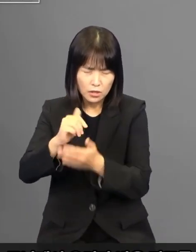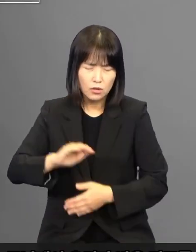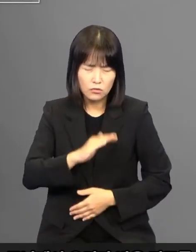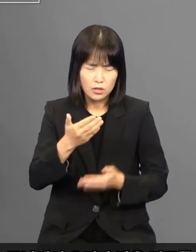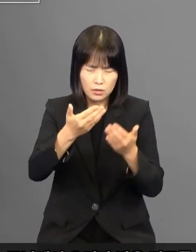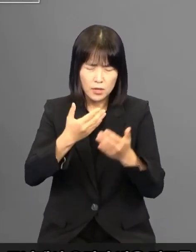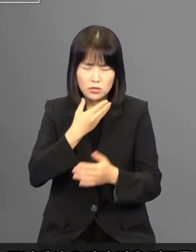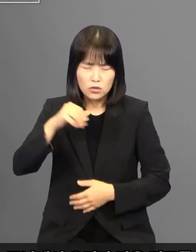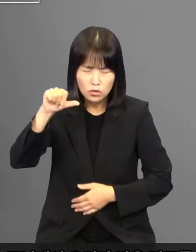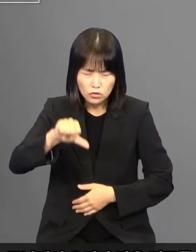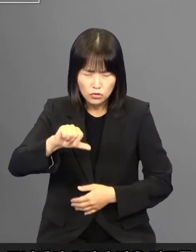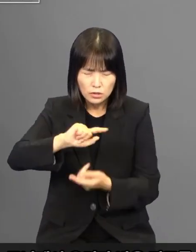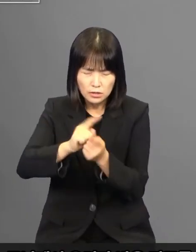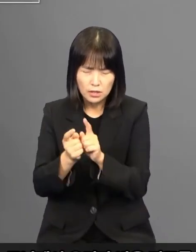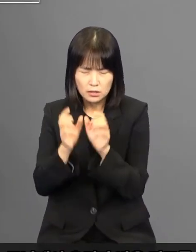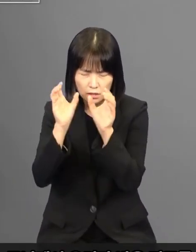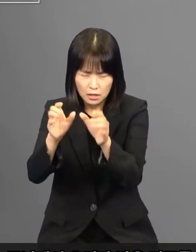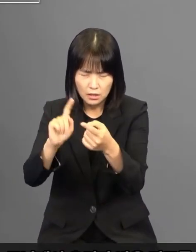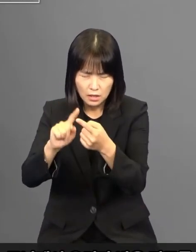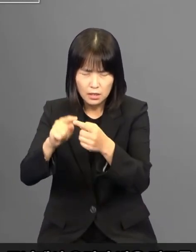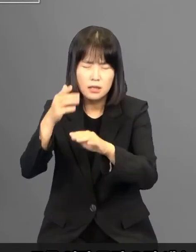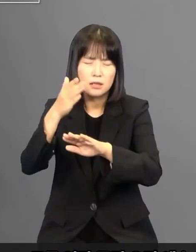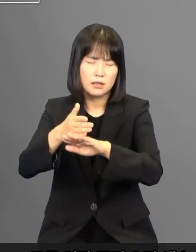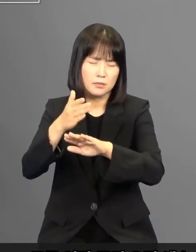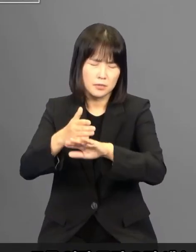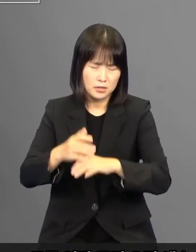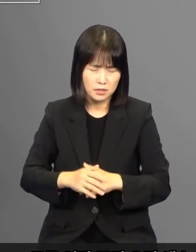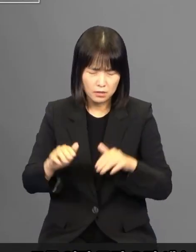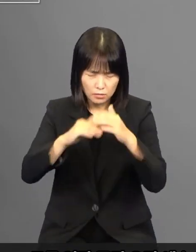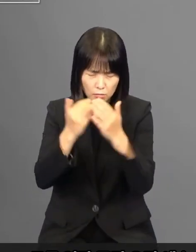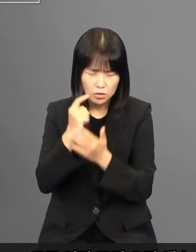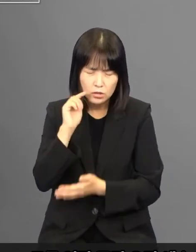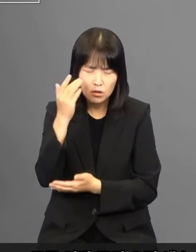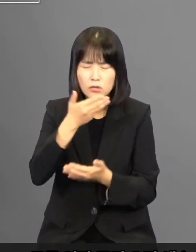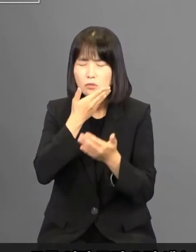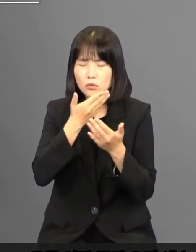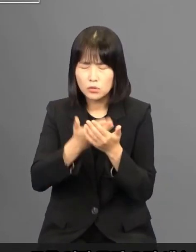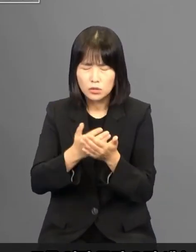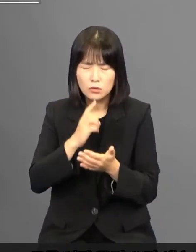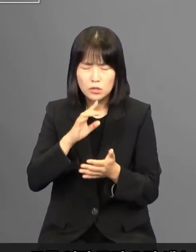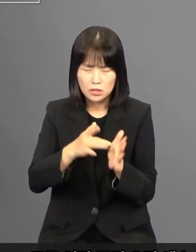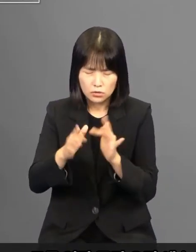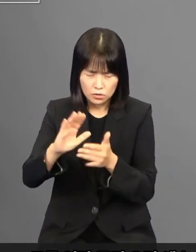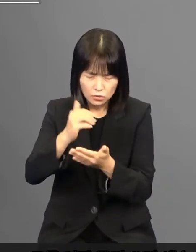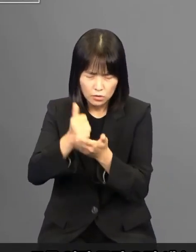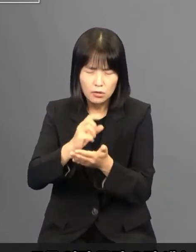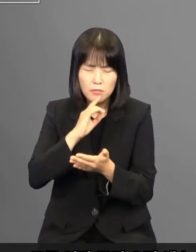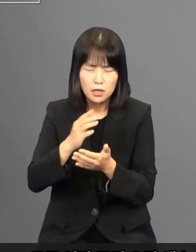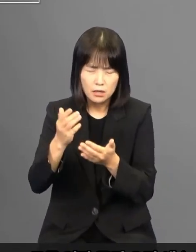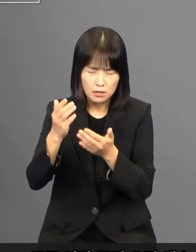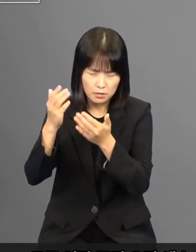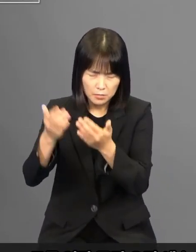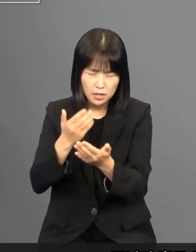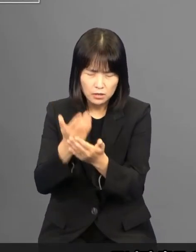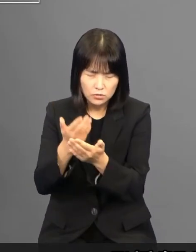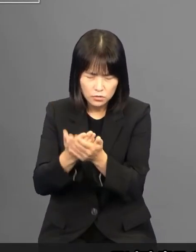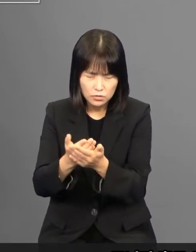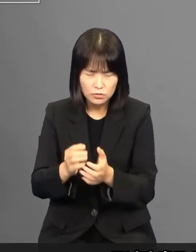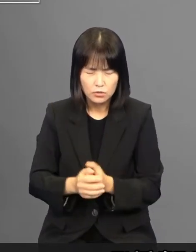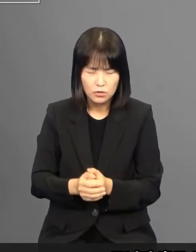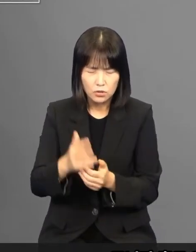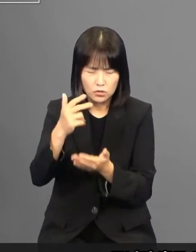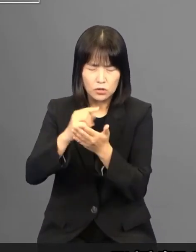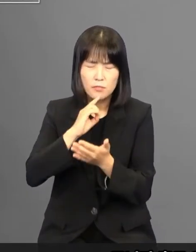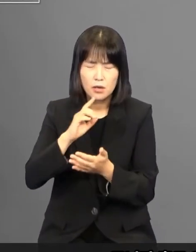받으신 것에 인하여 감사를 드립니다. 모든 영광 존귀 오직 예수 그리스도만 받게 하여 주시옵시고 주님만